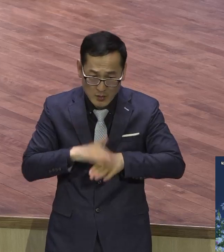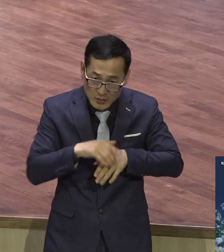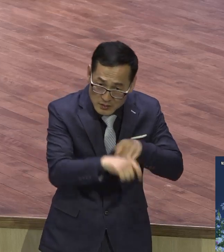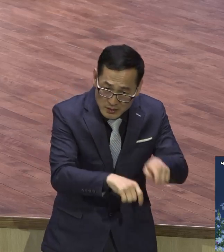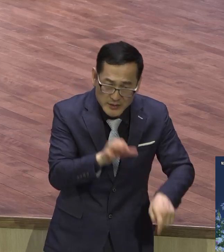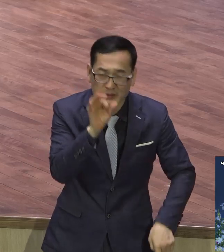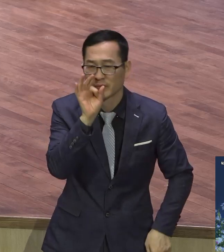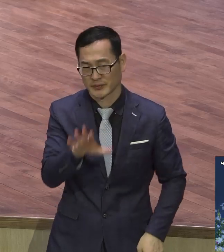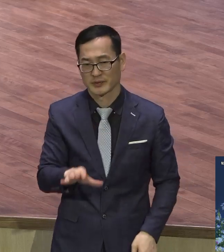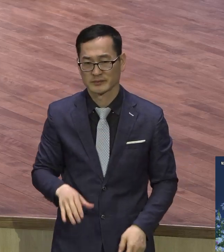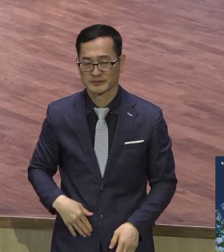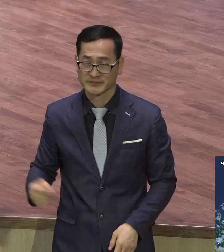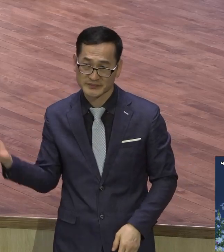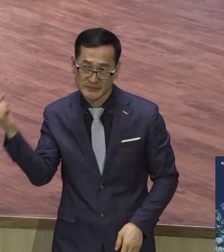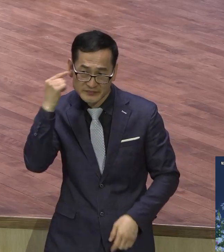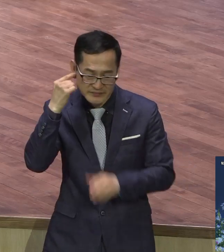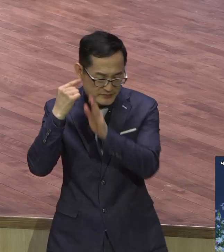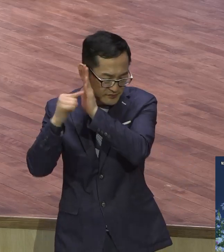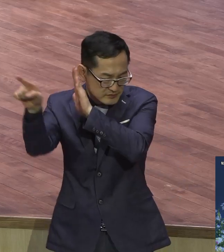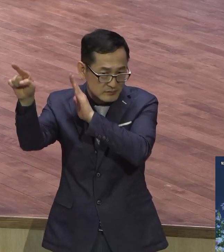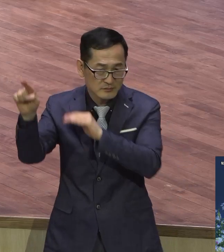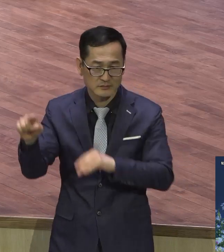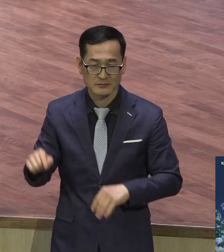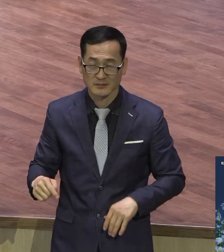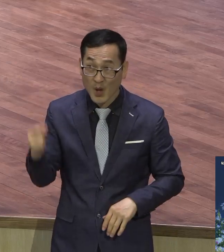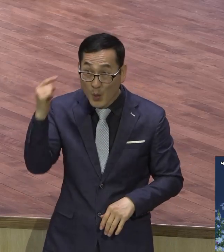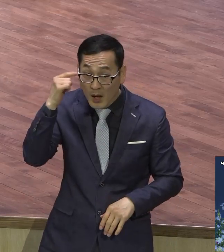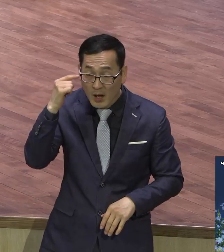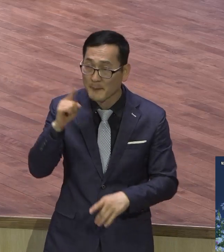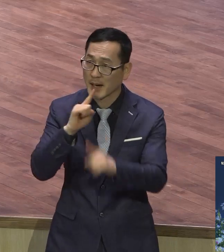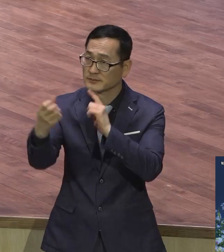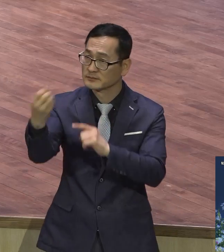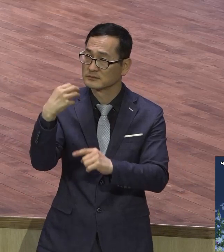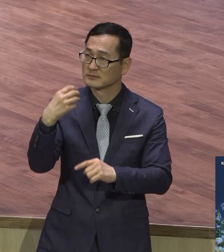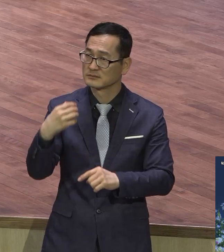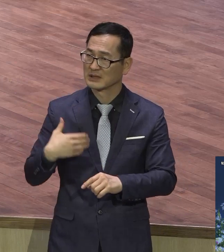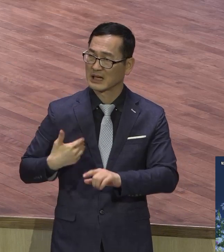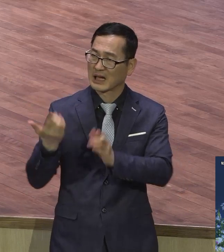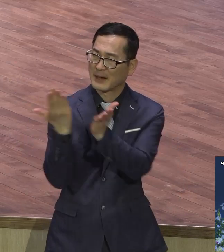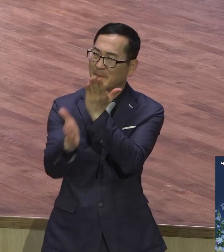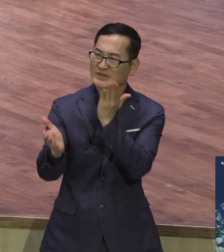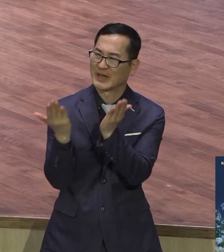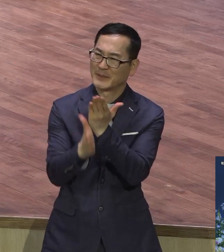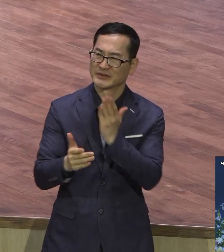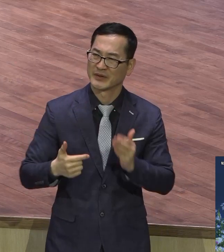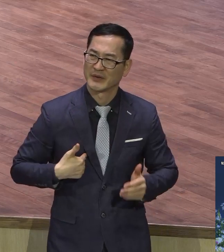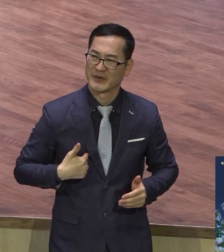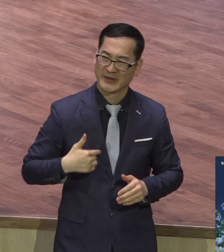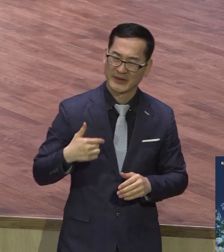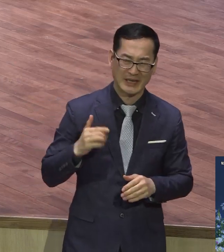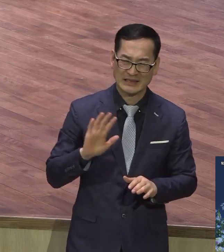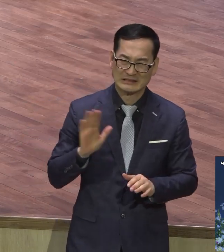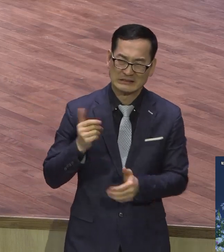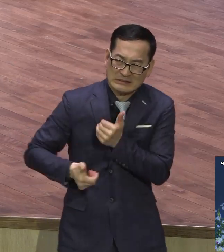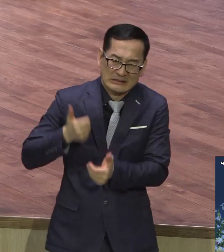덧고 끝이요. 내가 우선되기 때문에. 내 자존심이 우선되기 때문에 말씀 다 그 밑에 다 있어요.